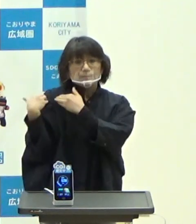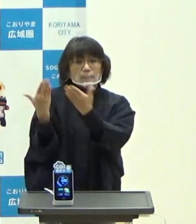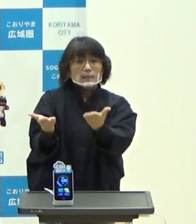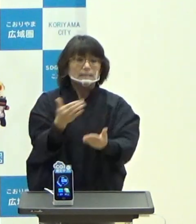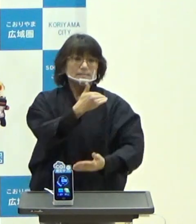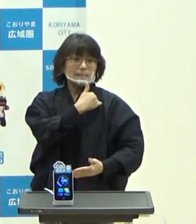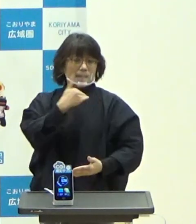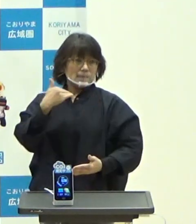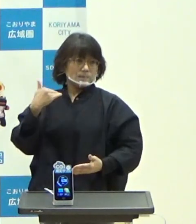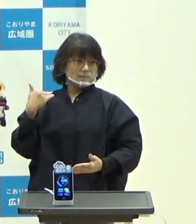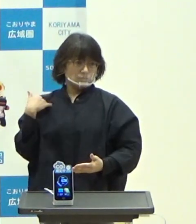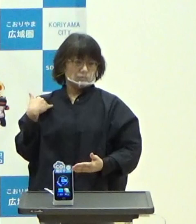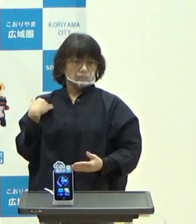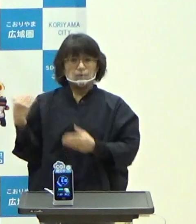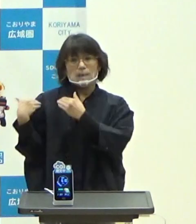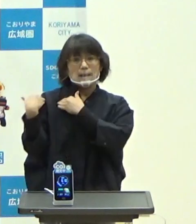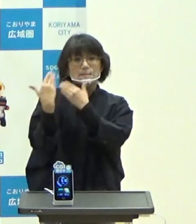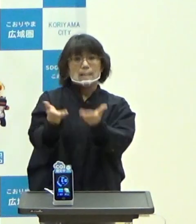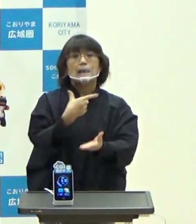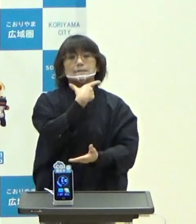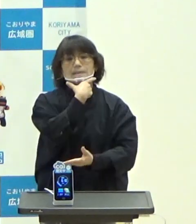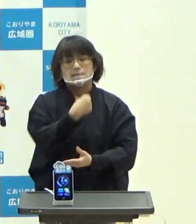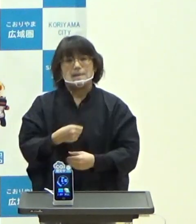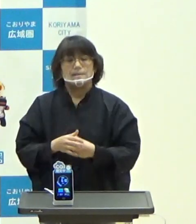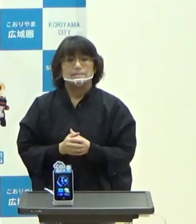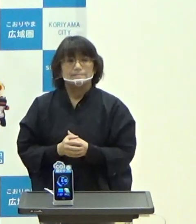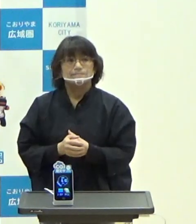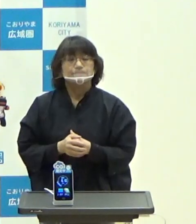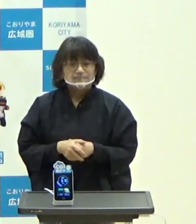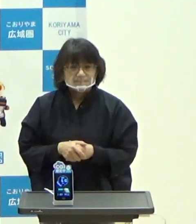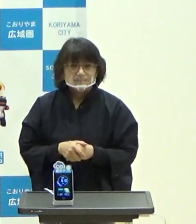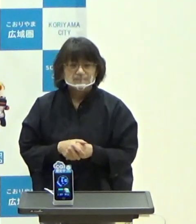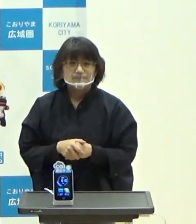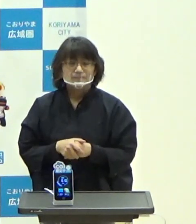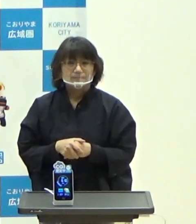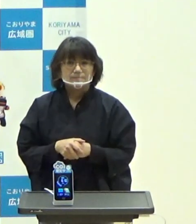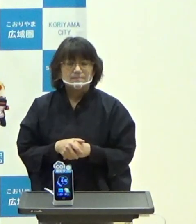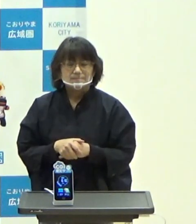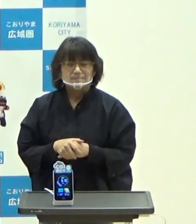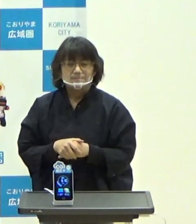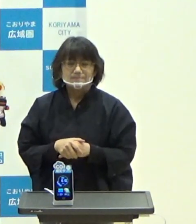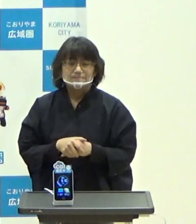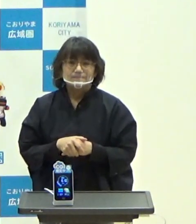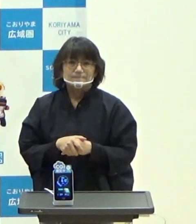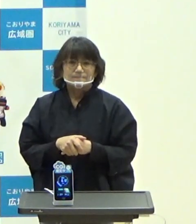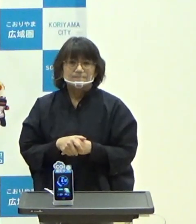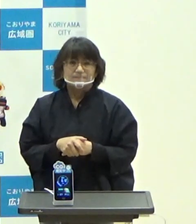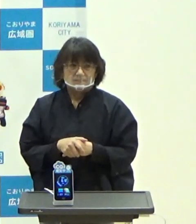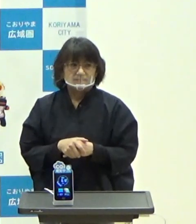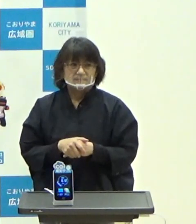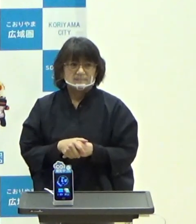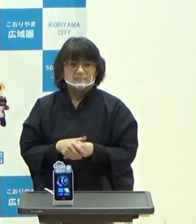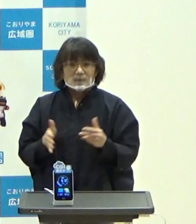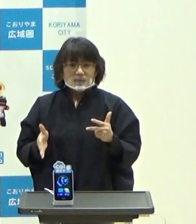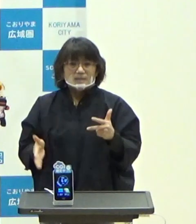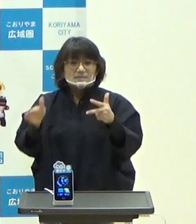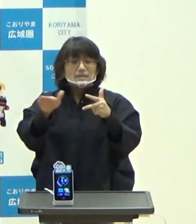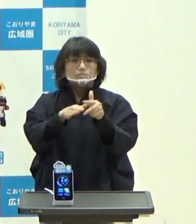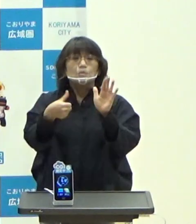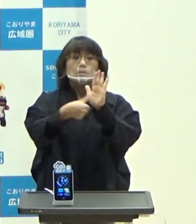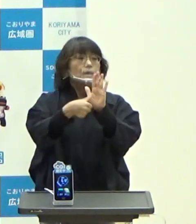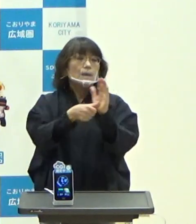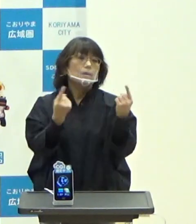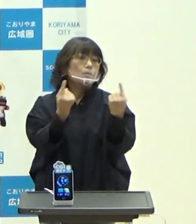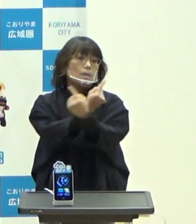。あの今回この PPPFI でやってもですね、あの施設の名前を変えるということは必要ありません